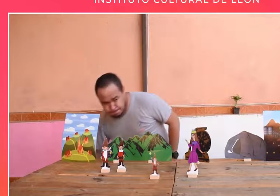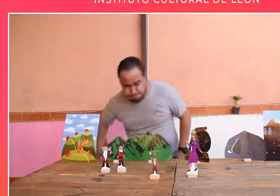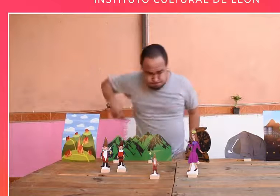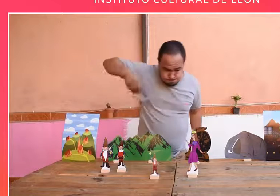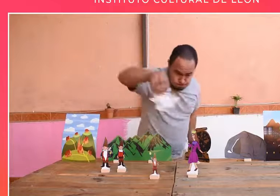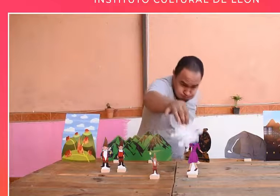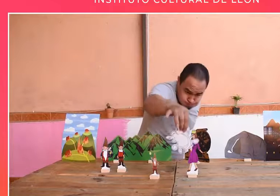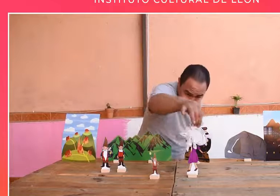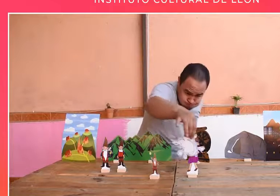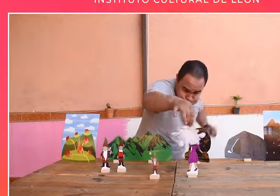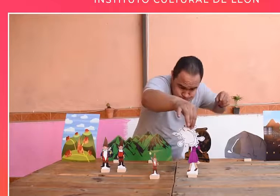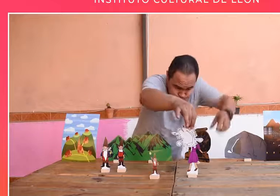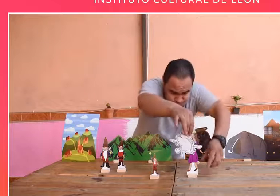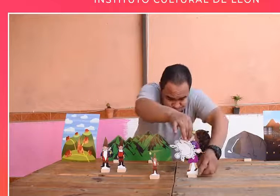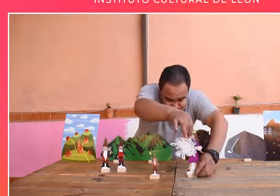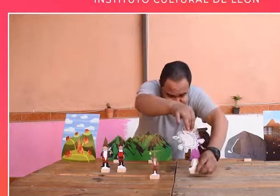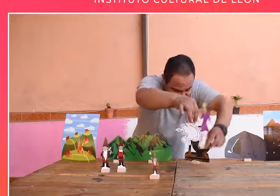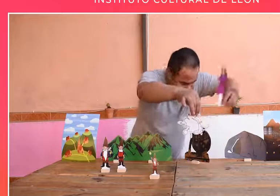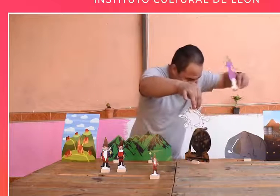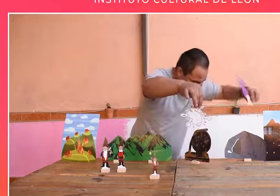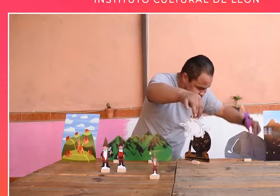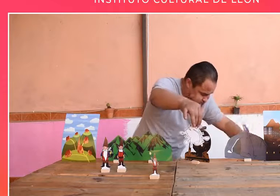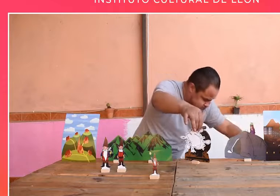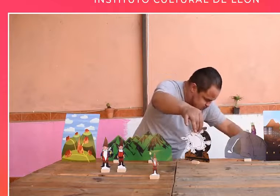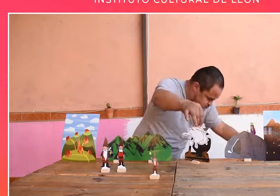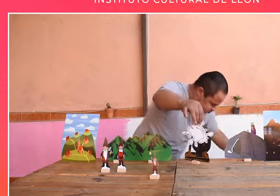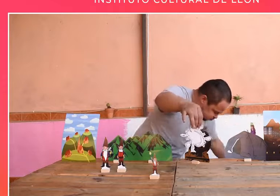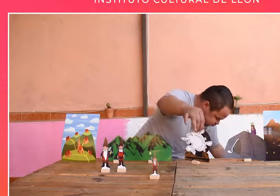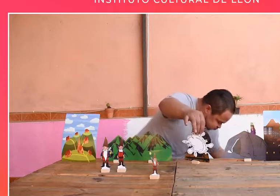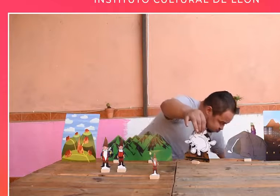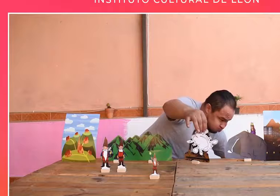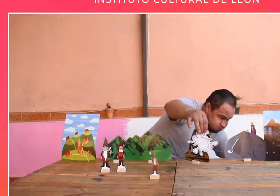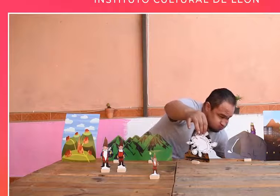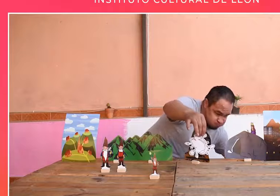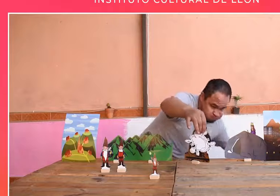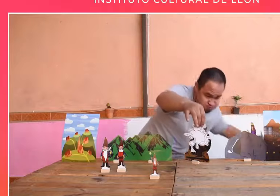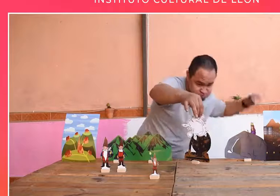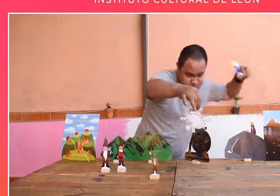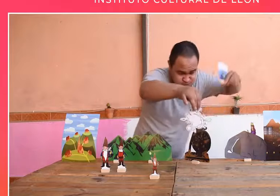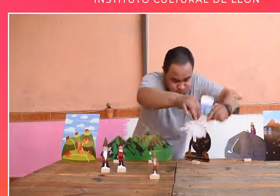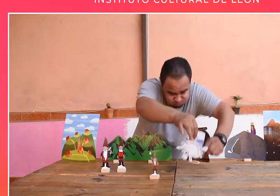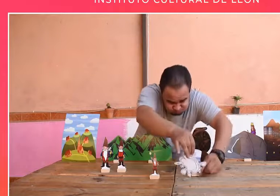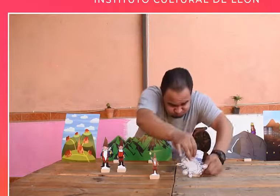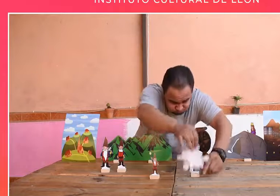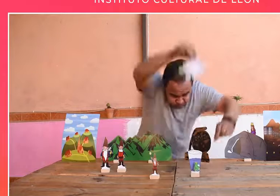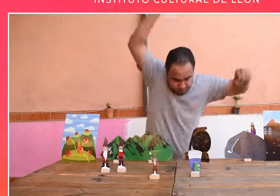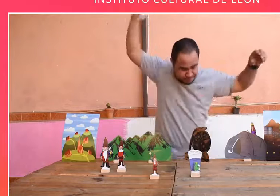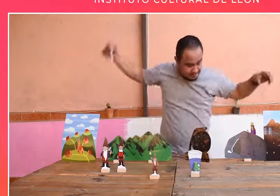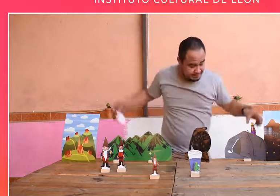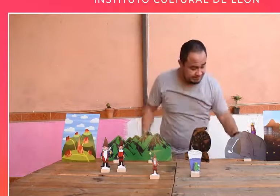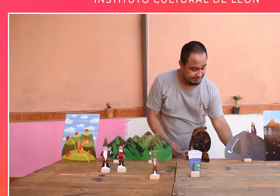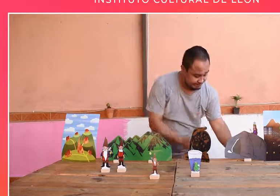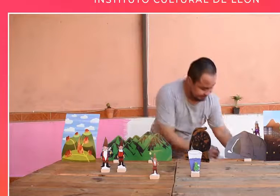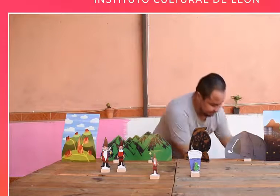y le lanzó un hechizo y la transformó en un sapo.